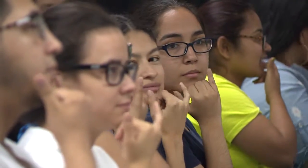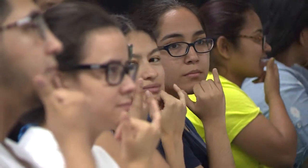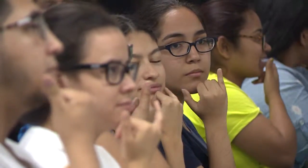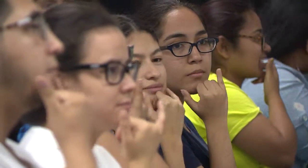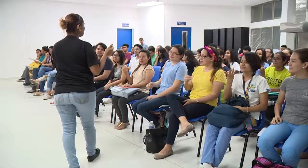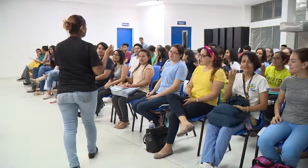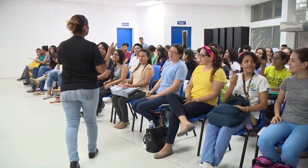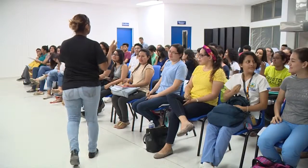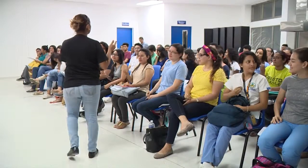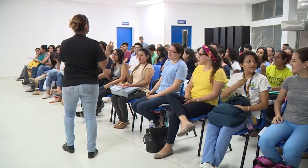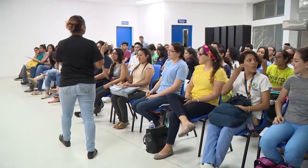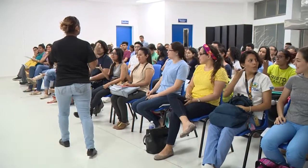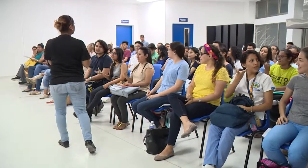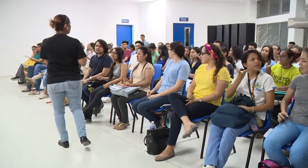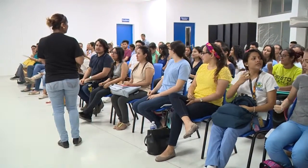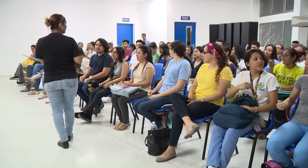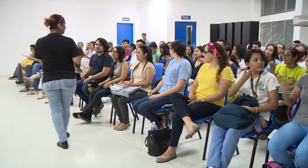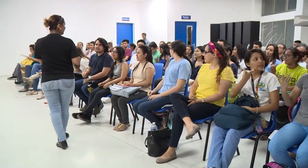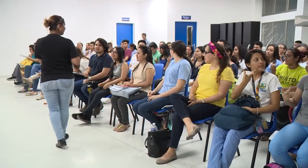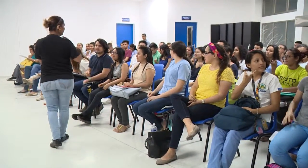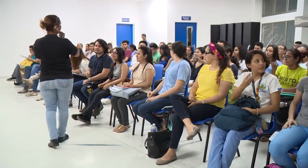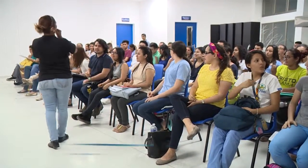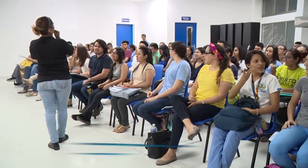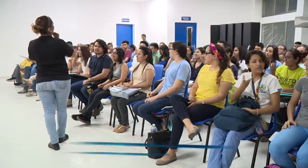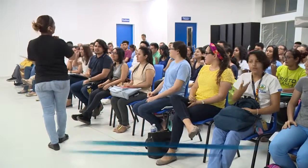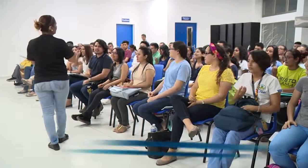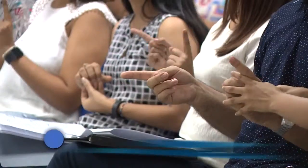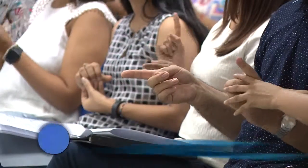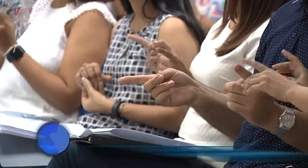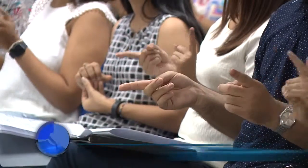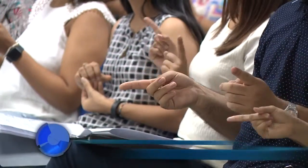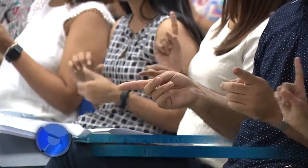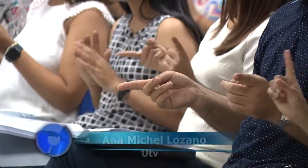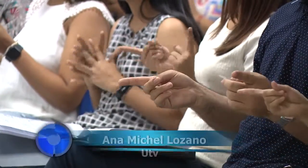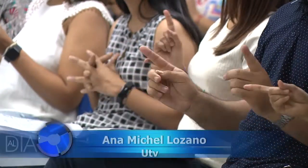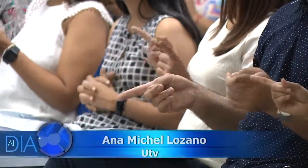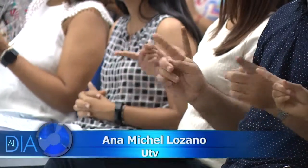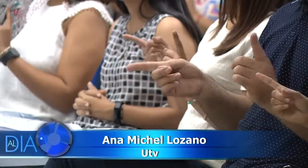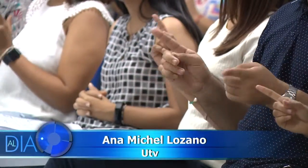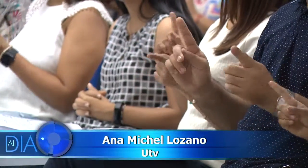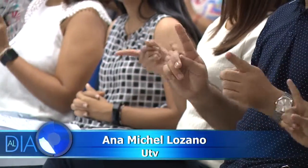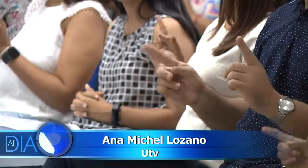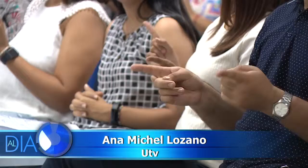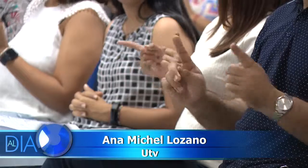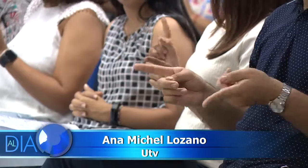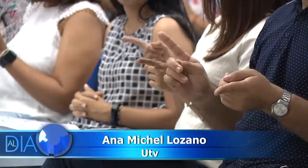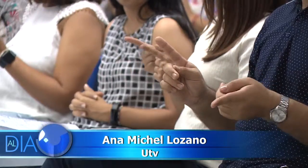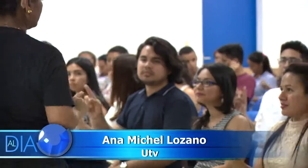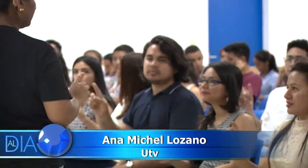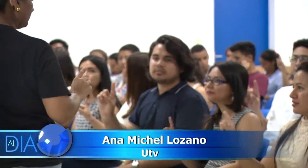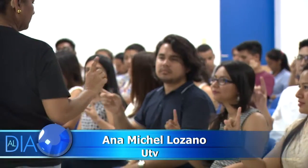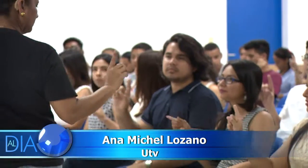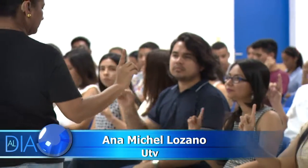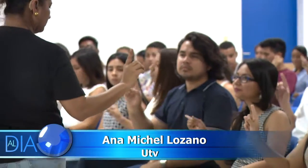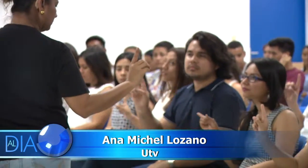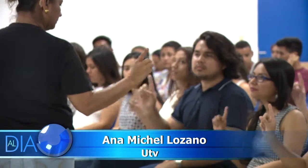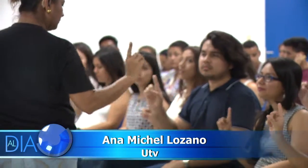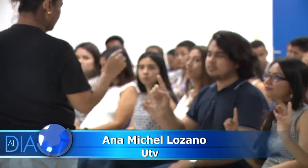personas con discapacidad, la Universidad Nacional Autónoma de Honduras implementa en sus construcciones la accesibilidad. Cuenta con talleres para